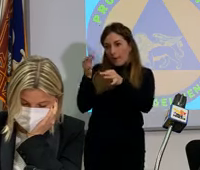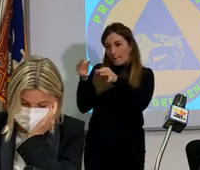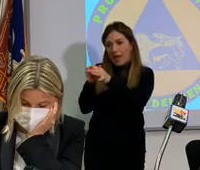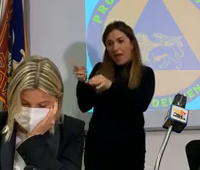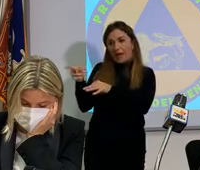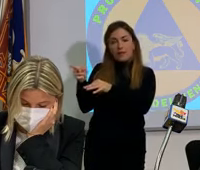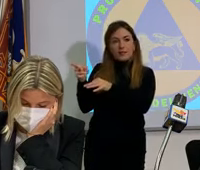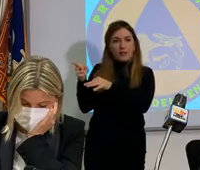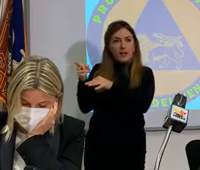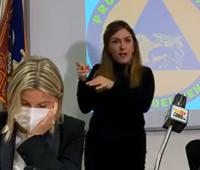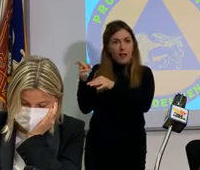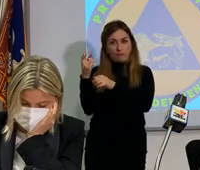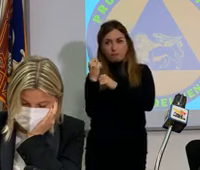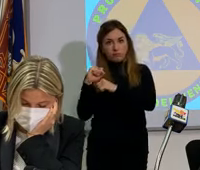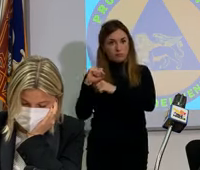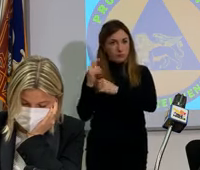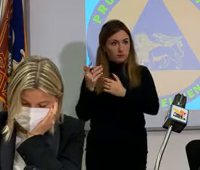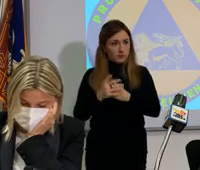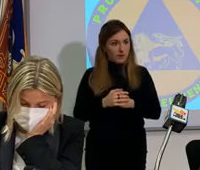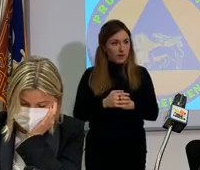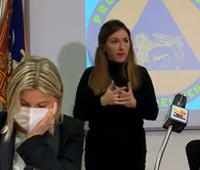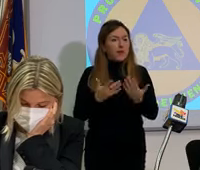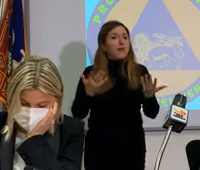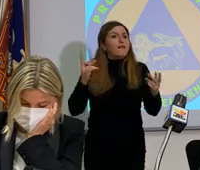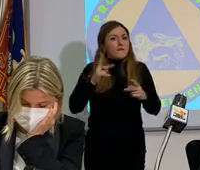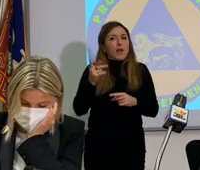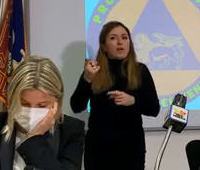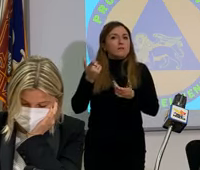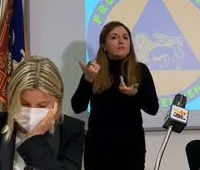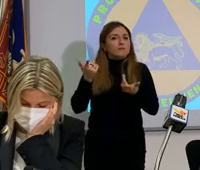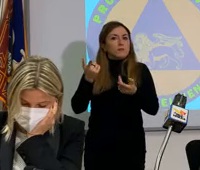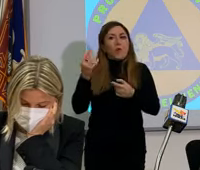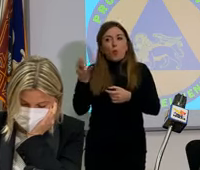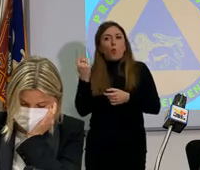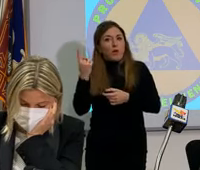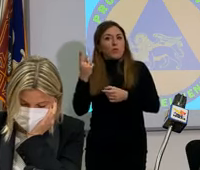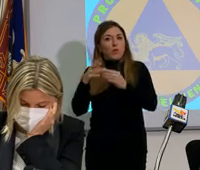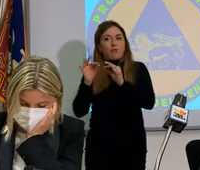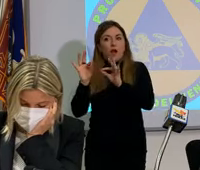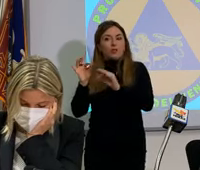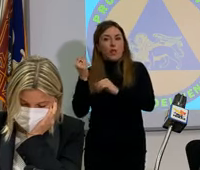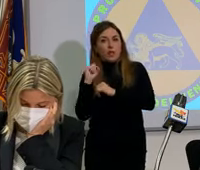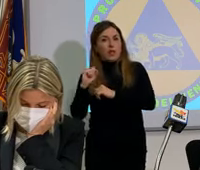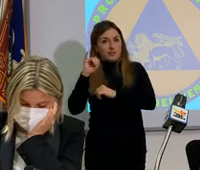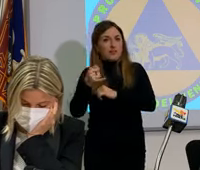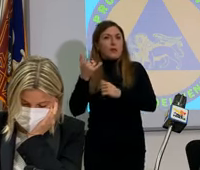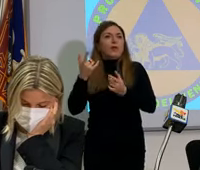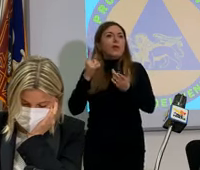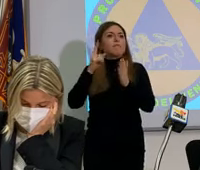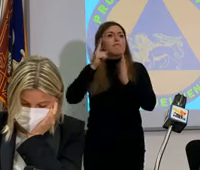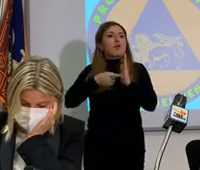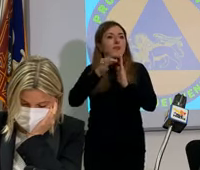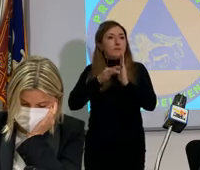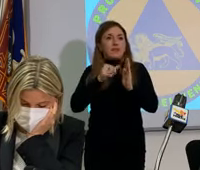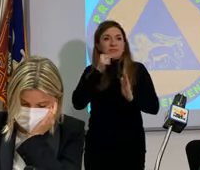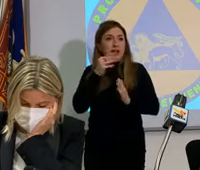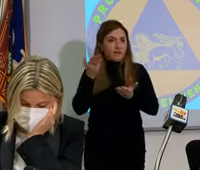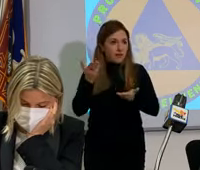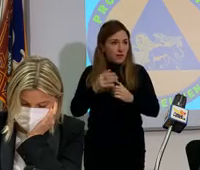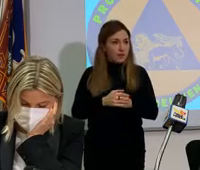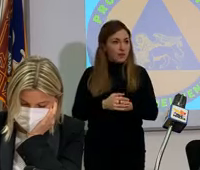non si può neanche negare che questa minuscola parte si sta quindi probabilmente andavano presi tutto qua non c'era nessuna polemica con la categoria anzi